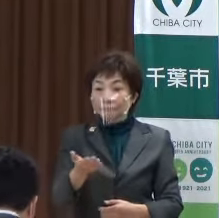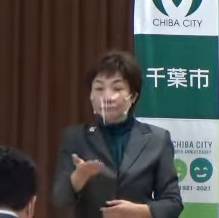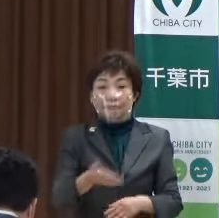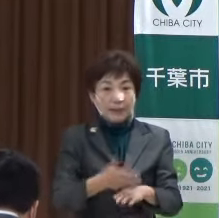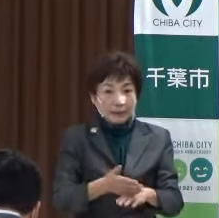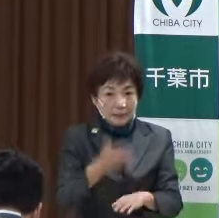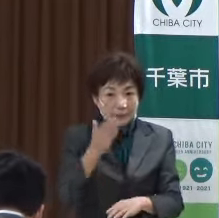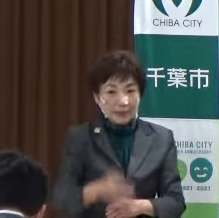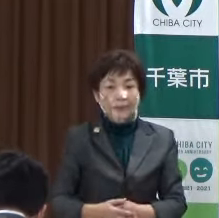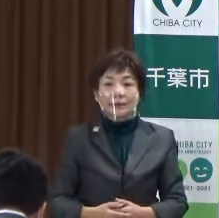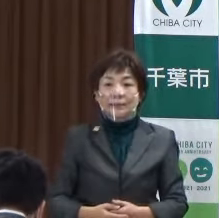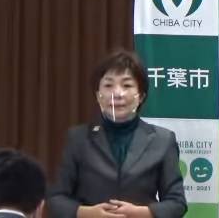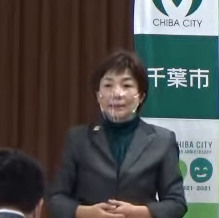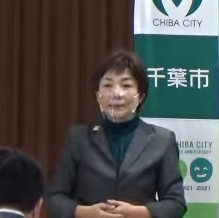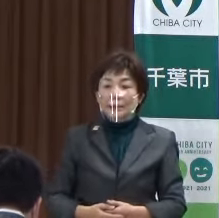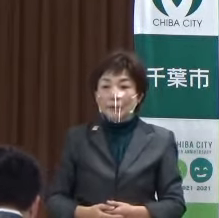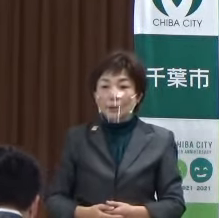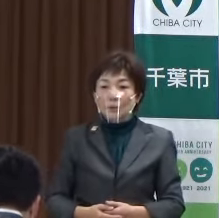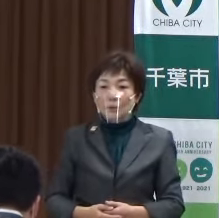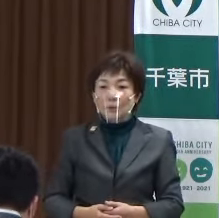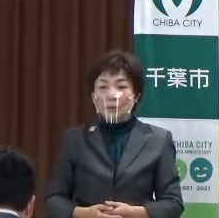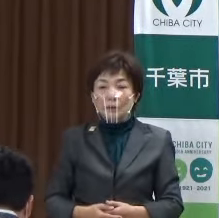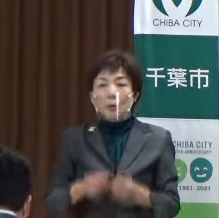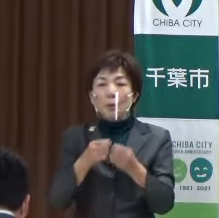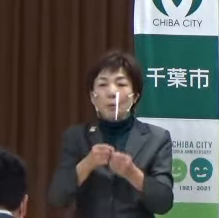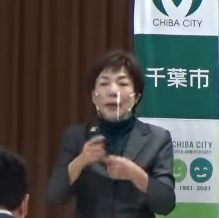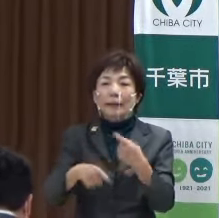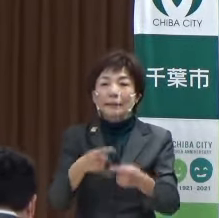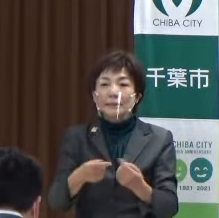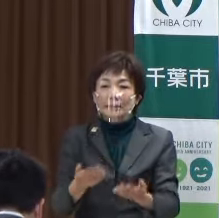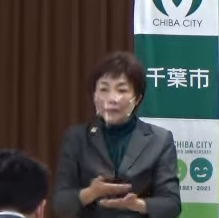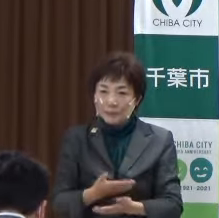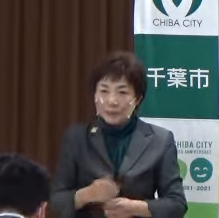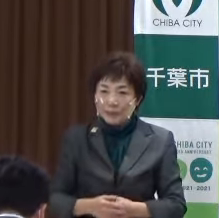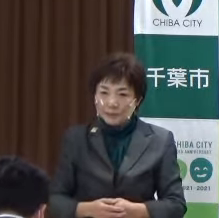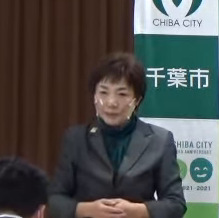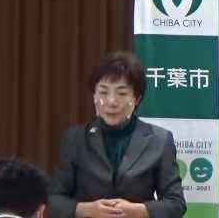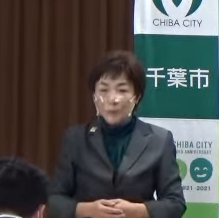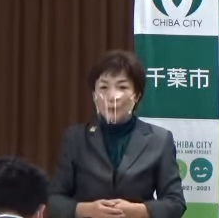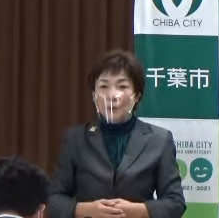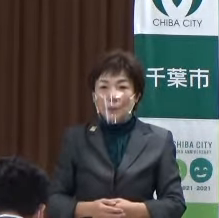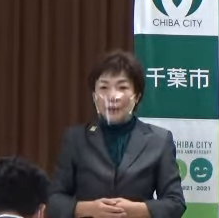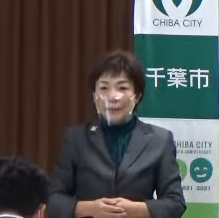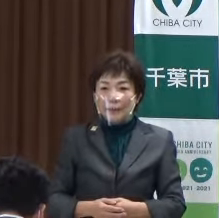。 はい、ありがとうございます。あとちょっとすみません、細かいところになりますけど、